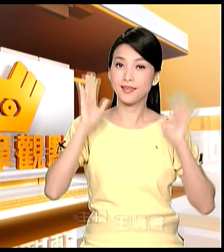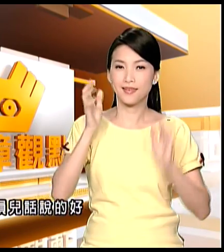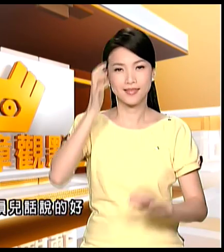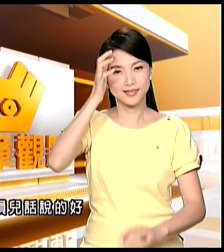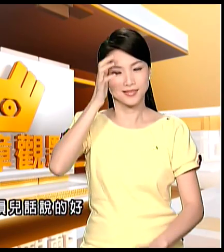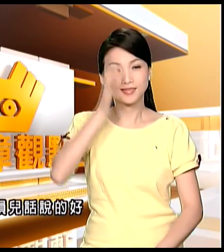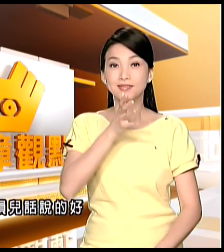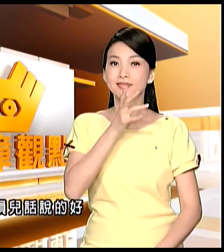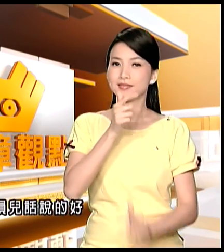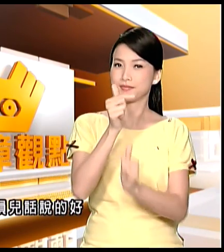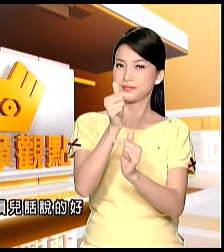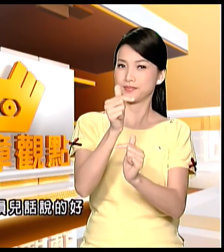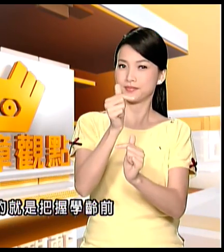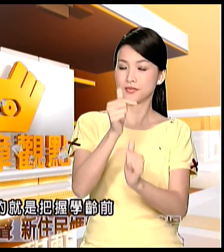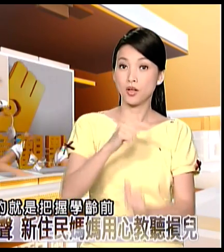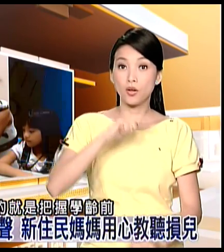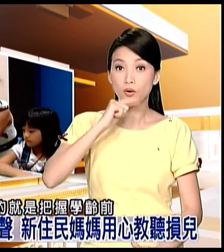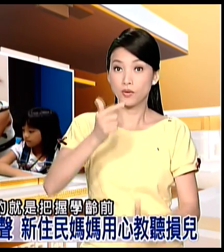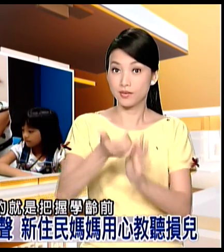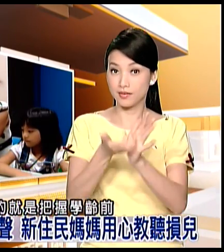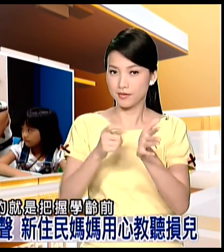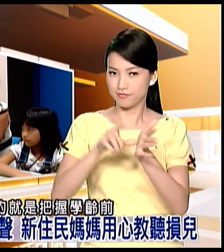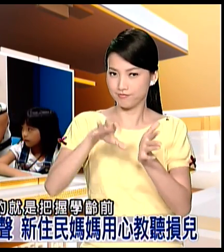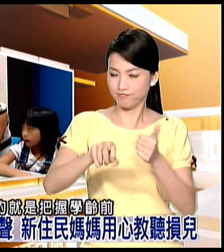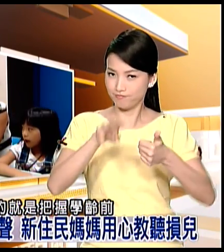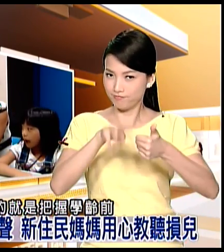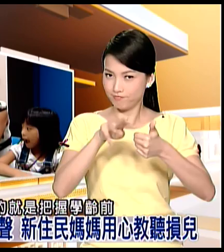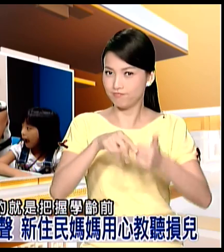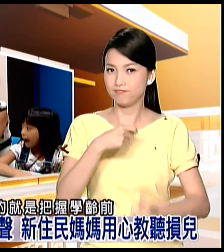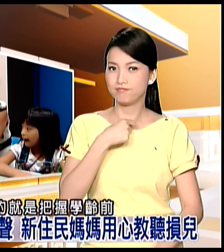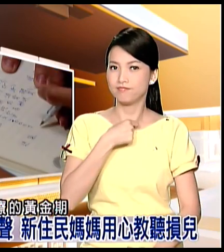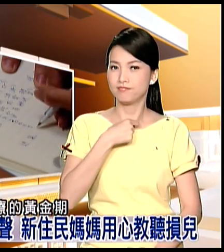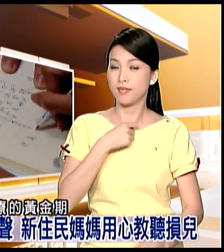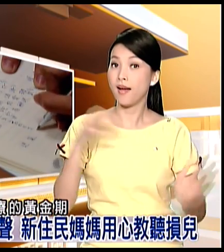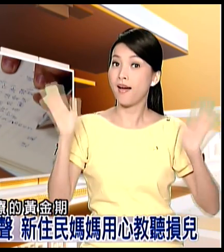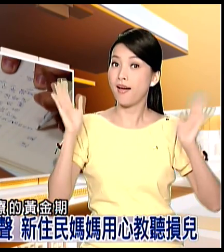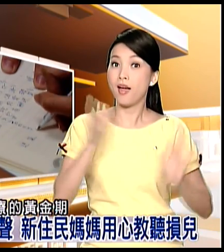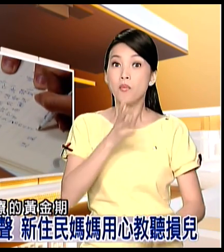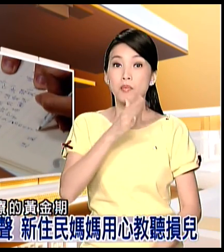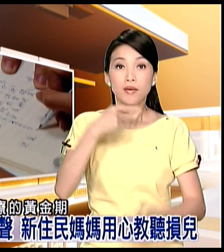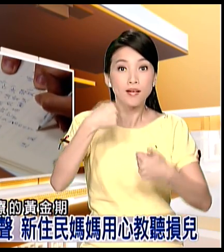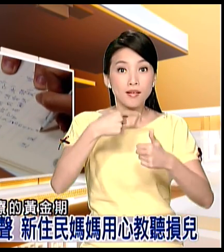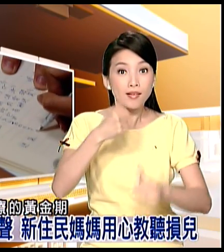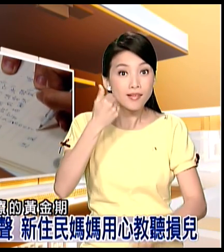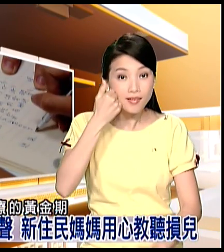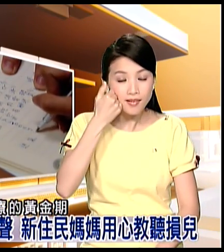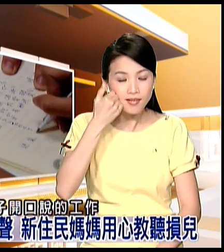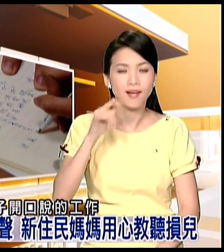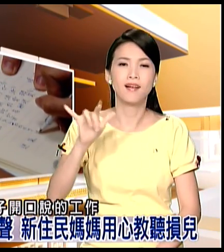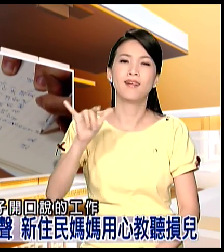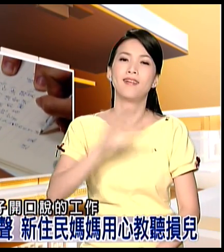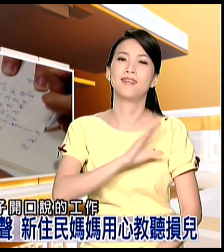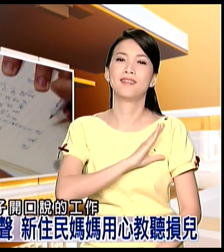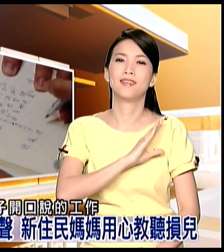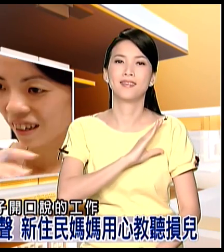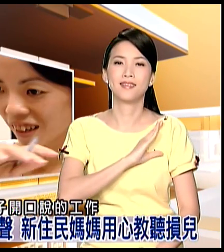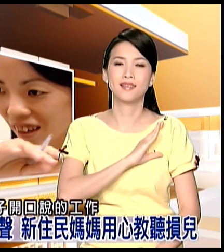让听损儿话说得好，最重要的就是把握学龄前语言治疗的黄金期。而教孩子开口说话的工